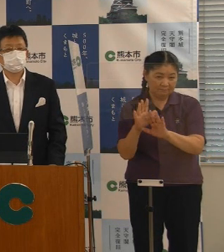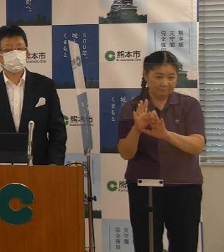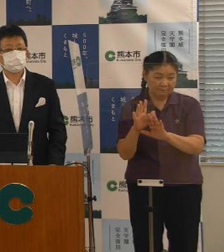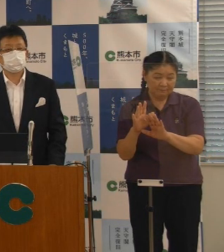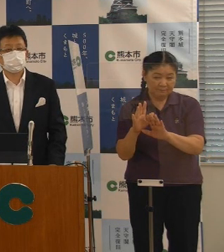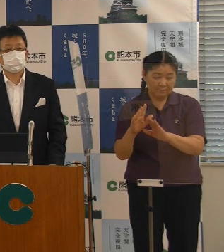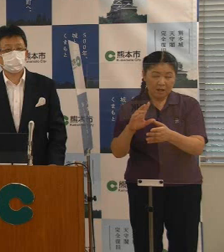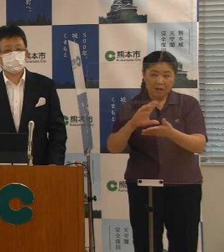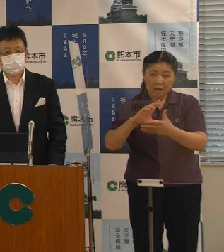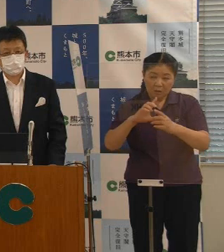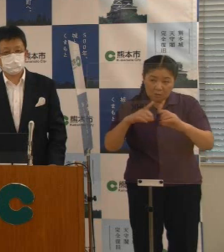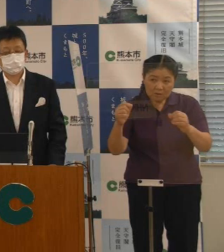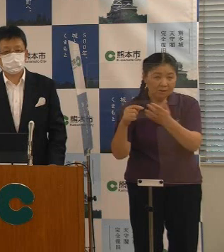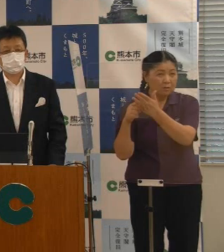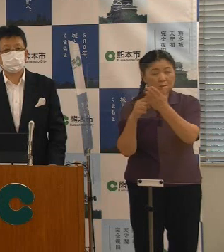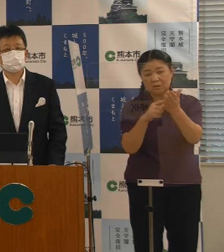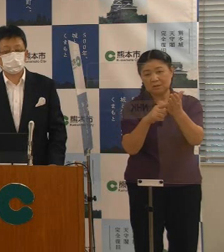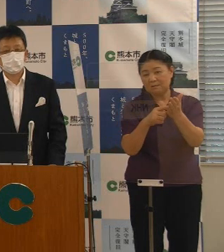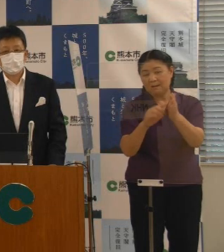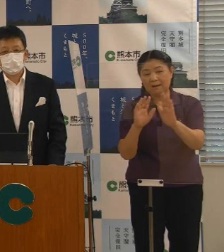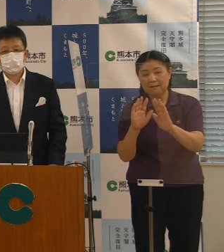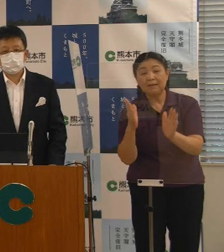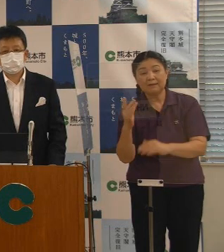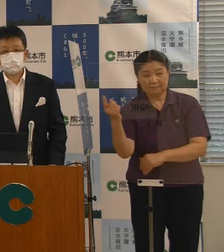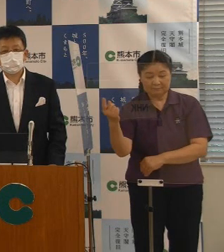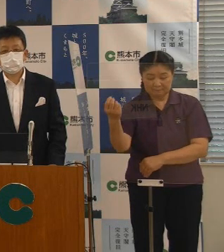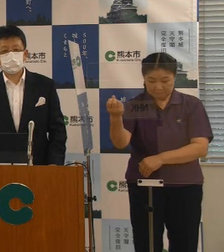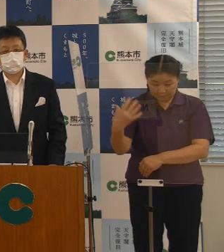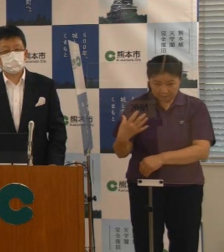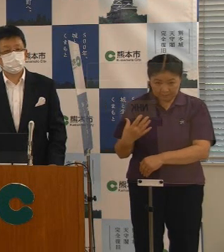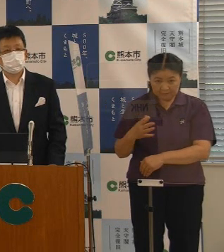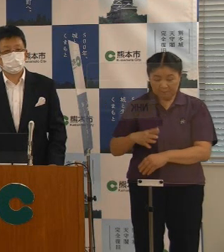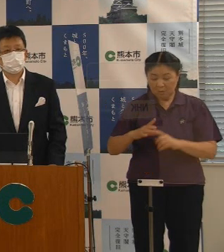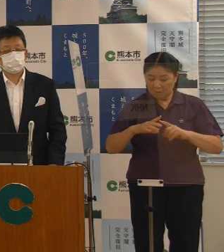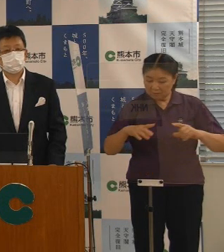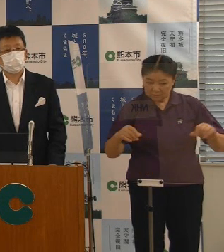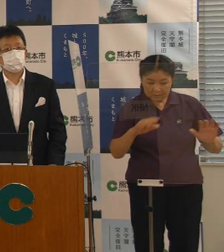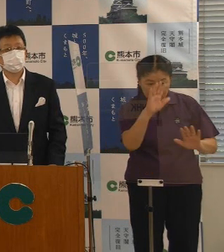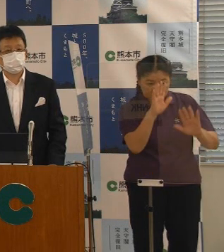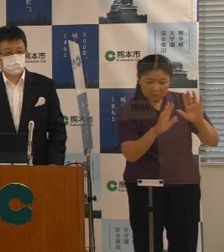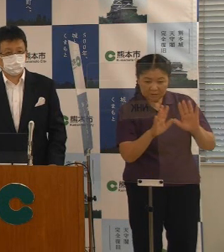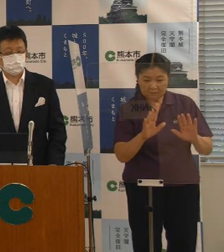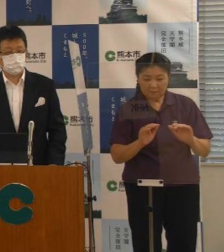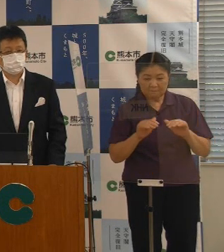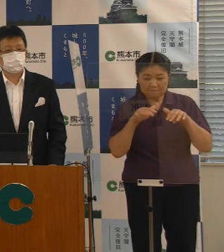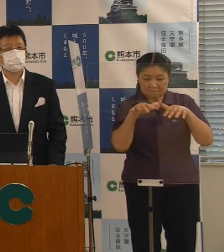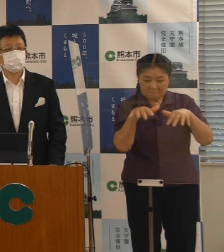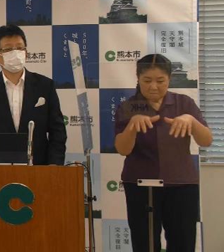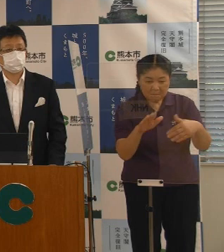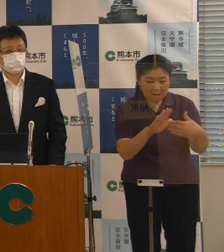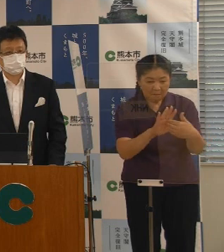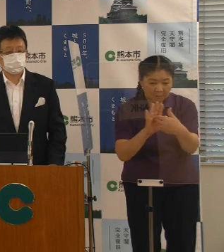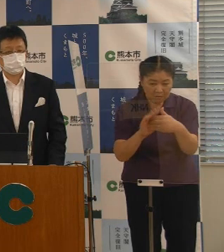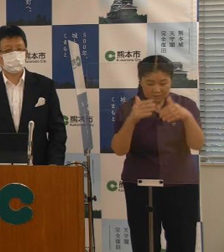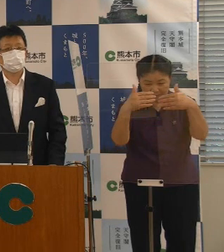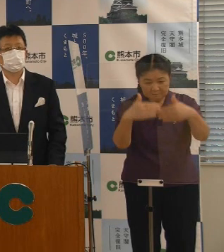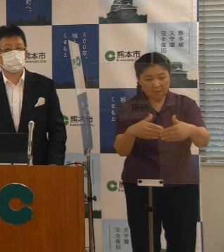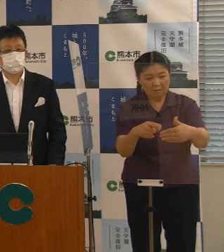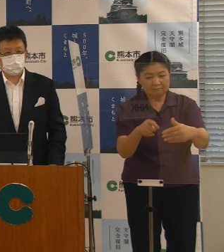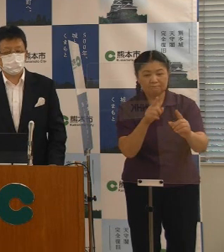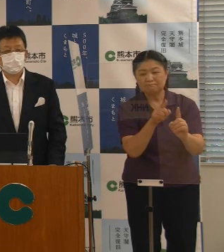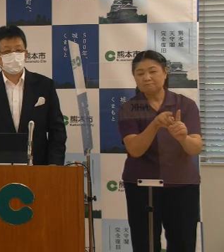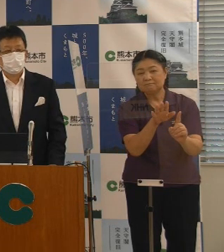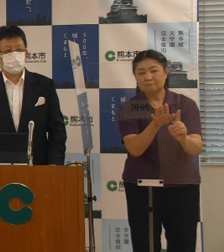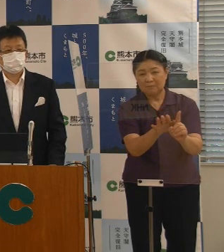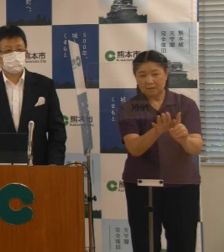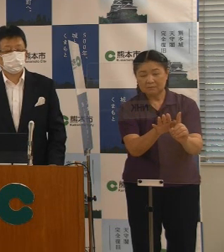の方に要請する考えはないということでありますが、これは全体的な傾向を見ても、まあ、まん延防止の今措置が行われ